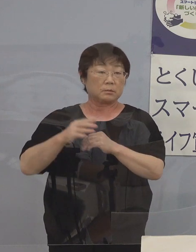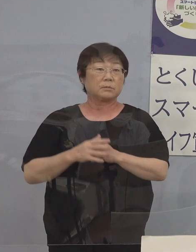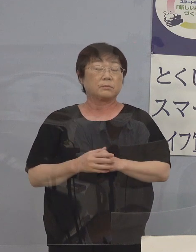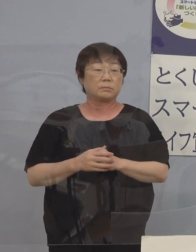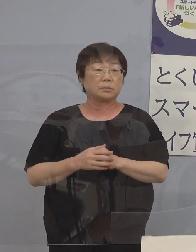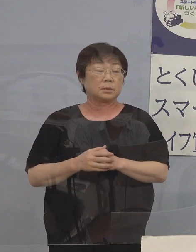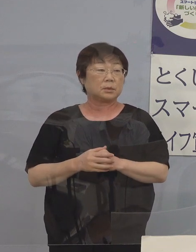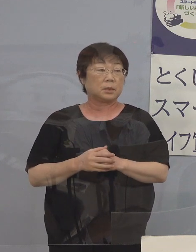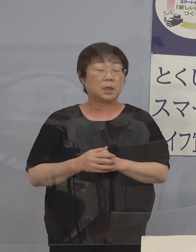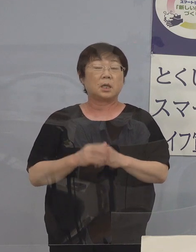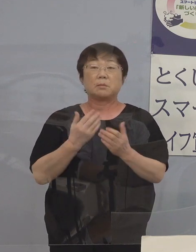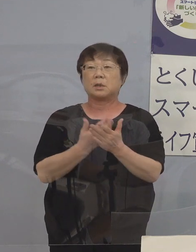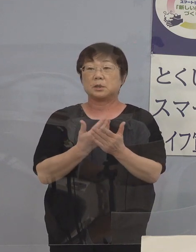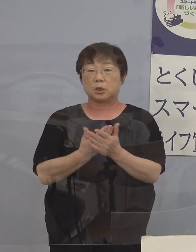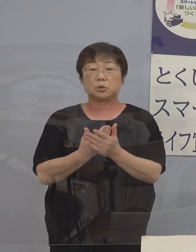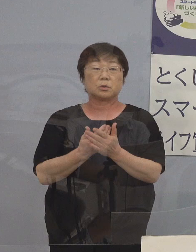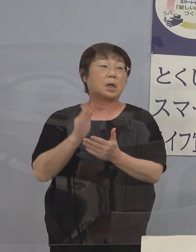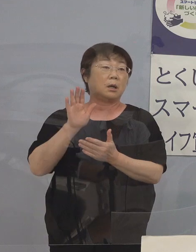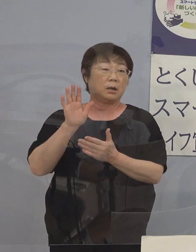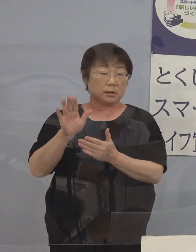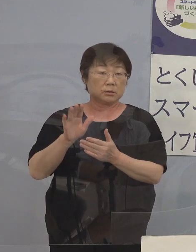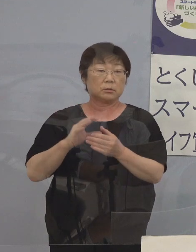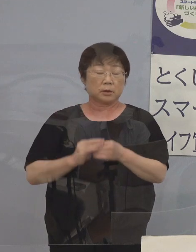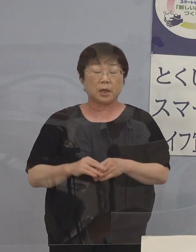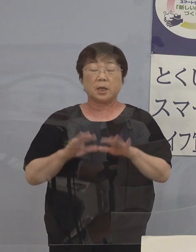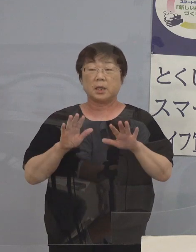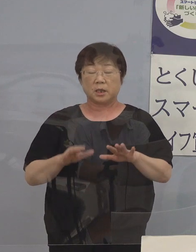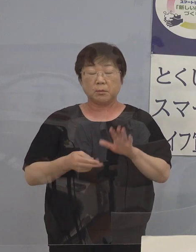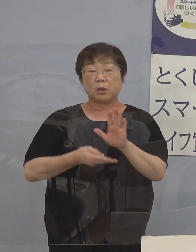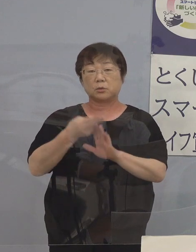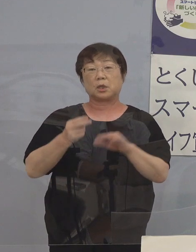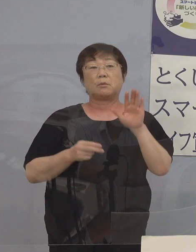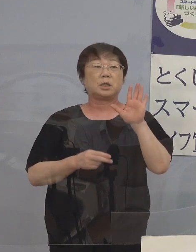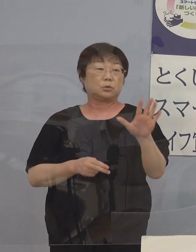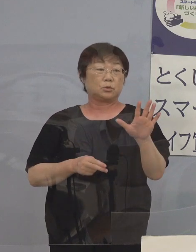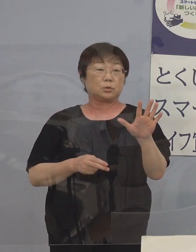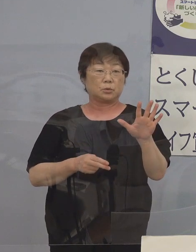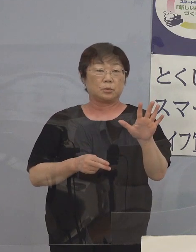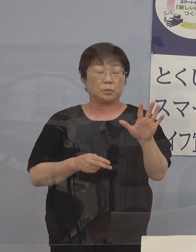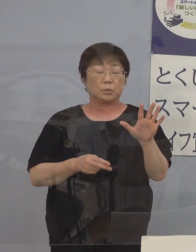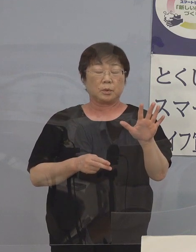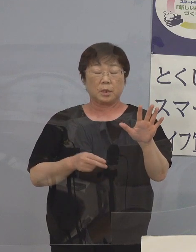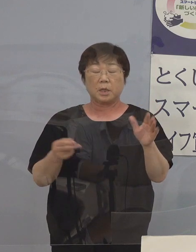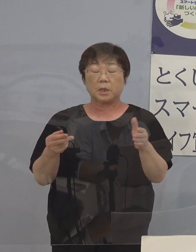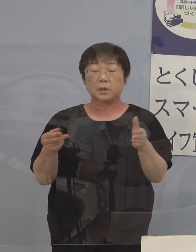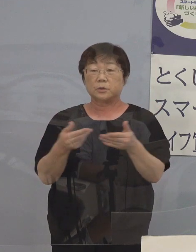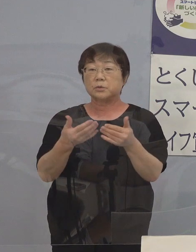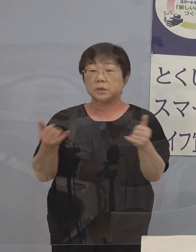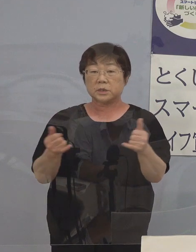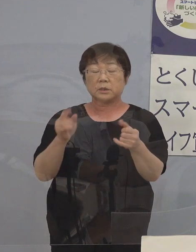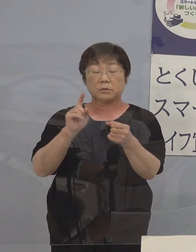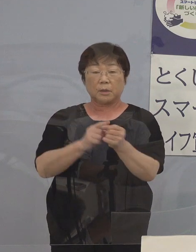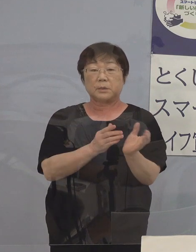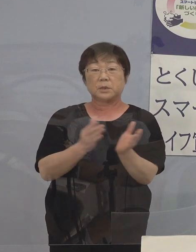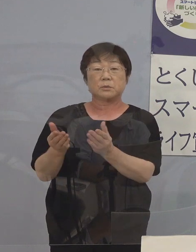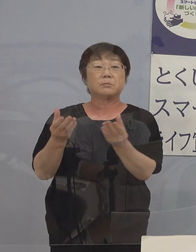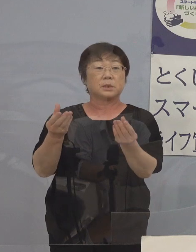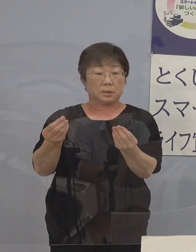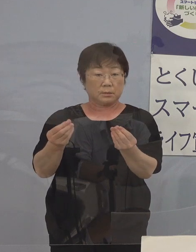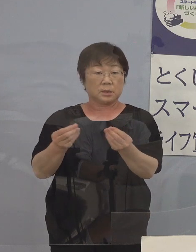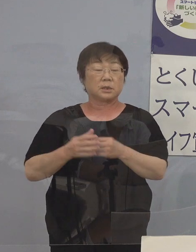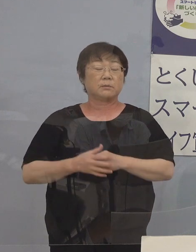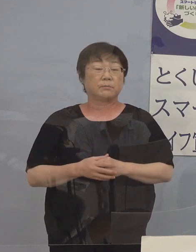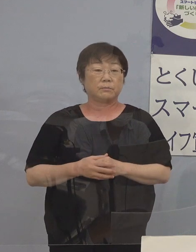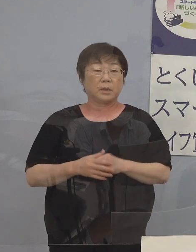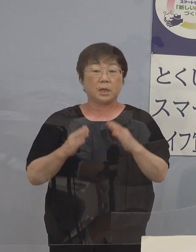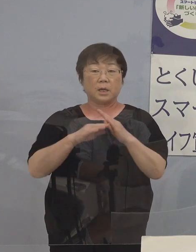して、まあ、非常にニーズが高まったということで、今5つのホテルを医療従事者などの皆さん方のために用意した